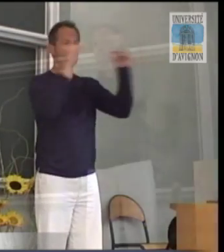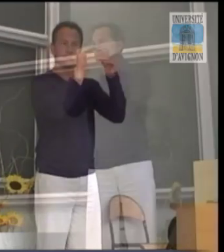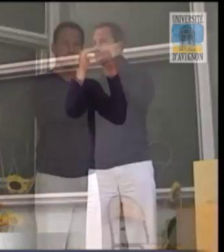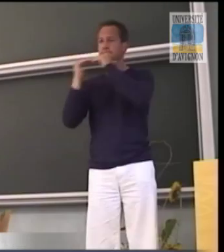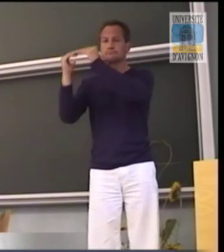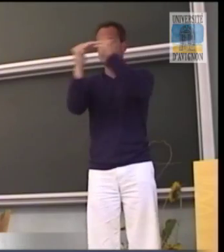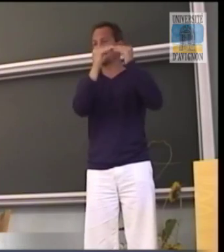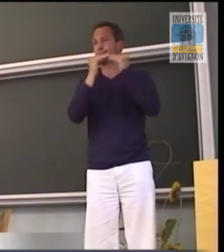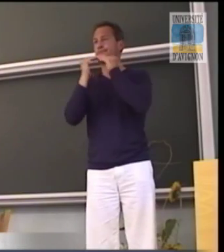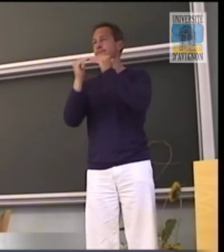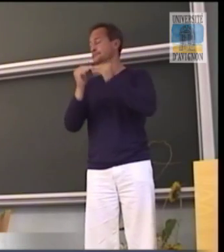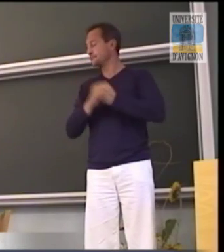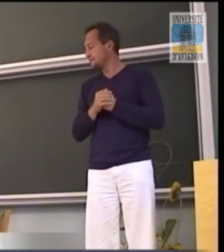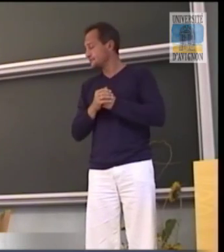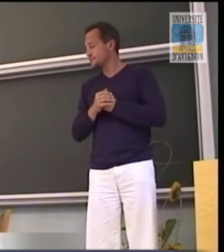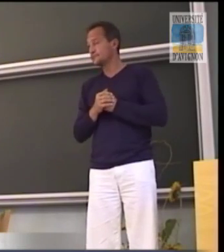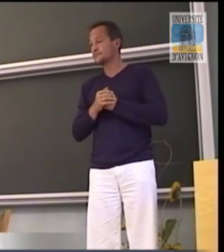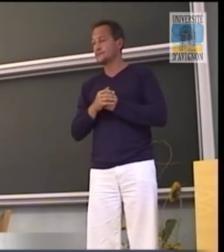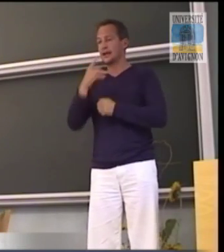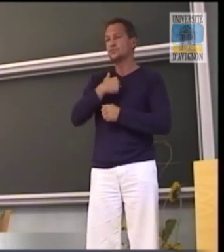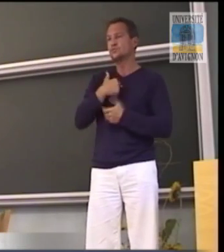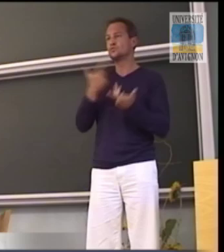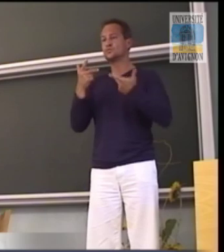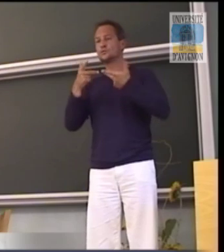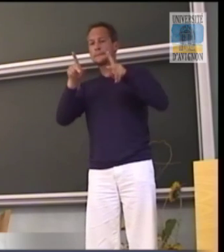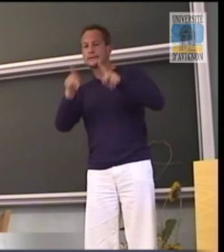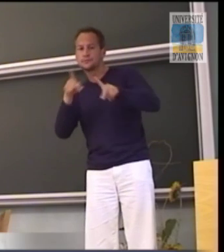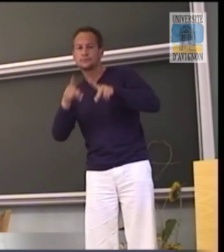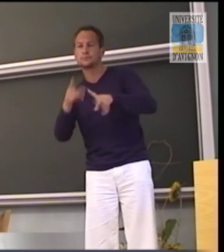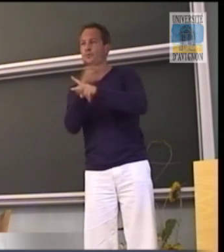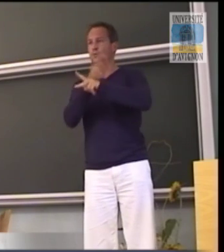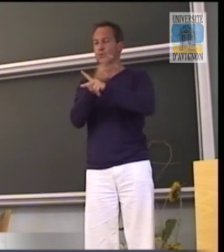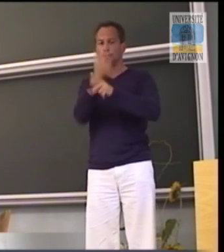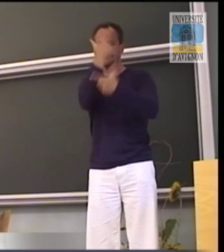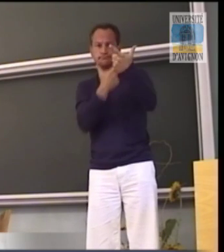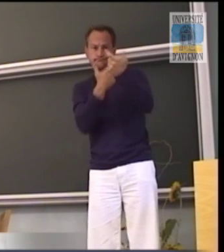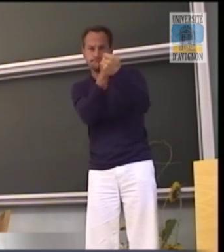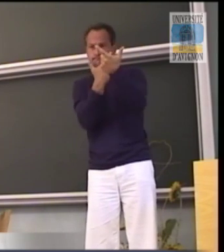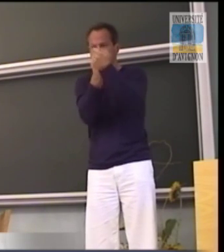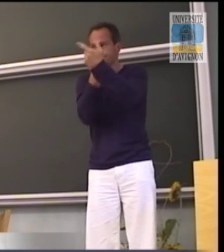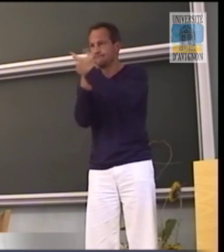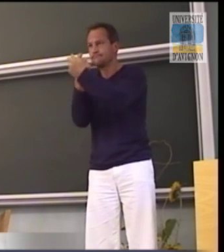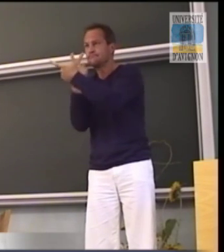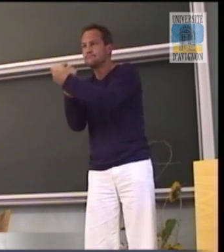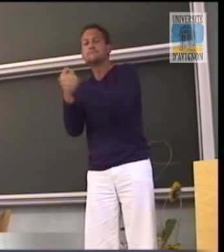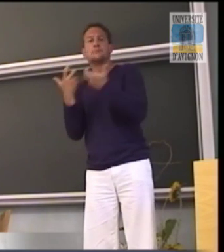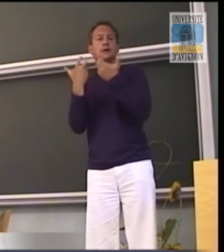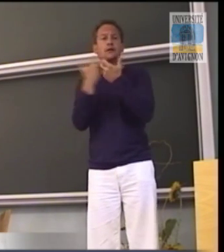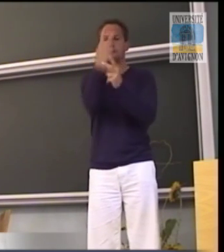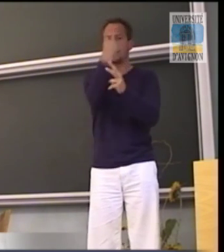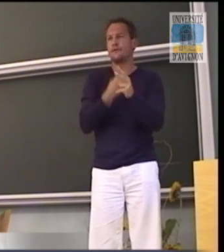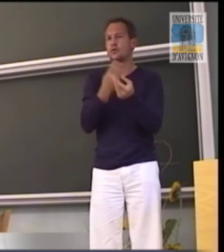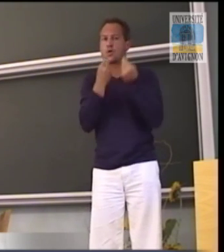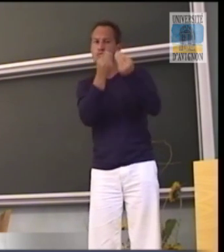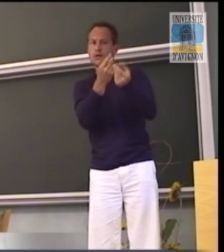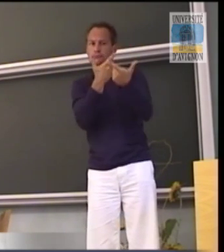va adapter les outils pédagogiques aux personnes qui ne voient pas, on va adapter le rythme pédagogique aux personnes